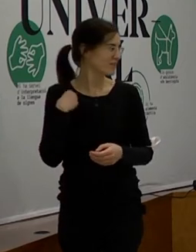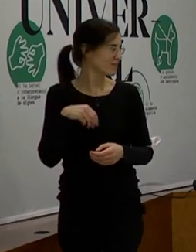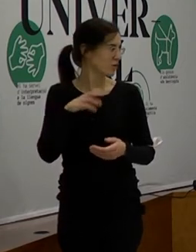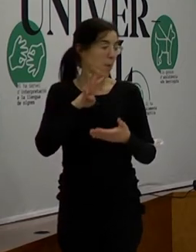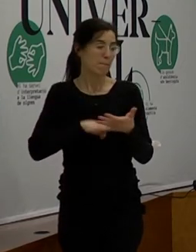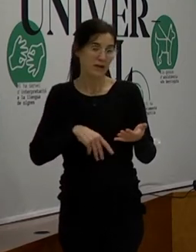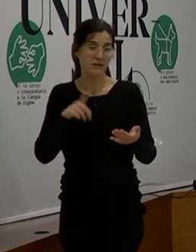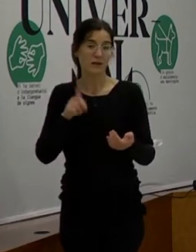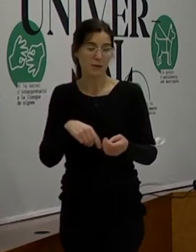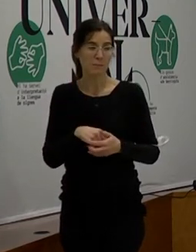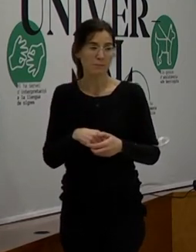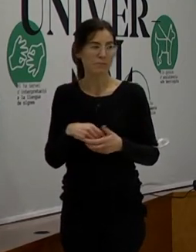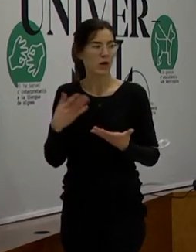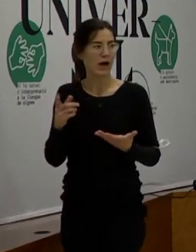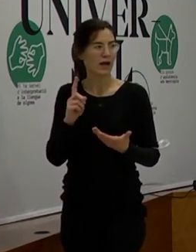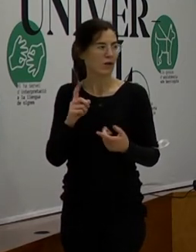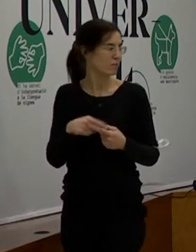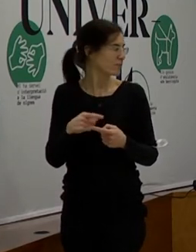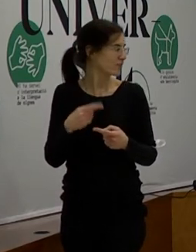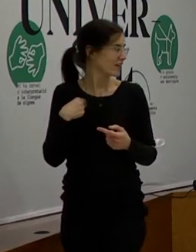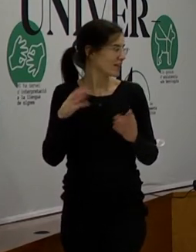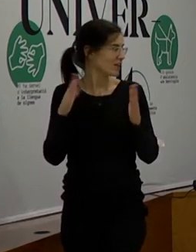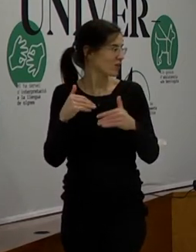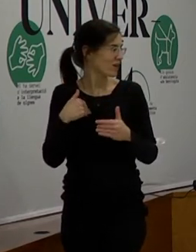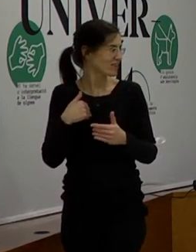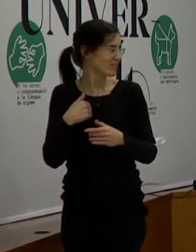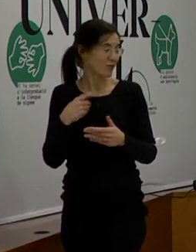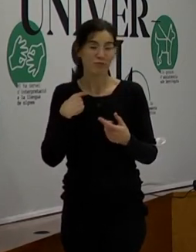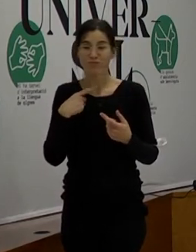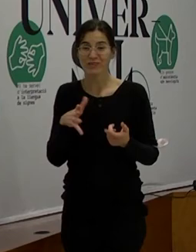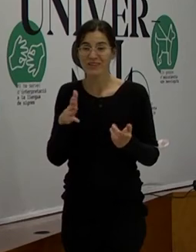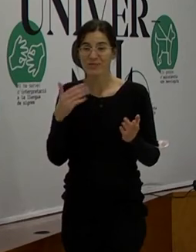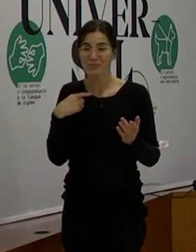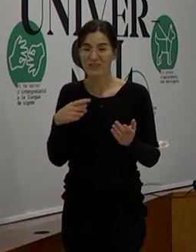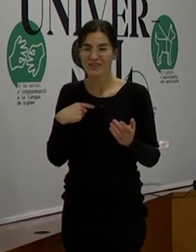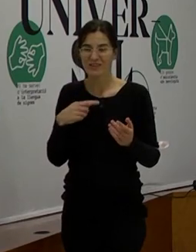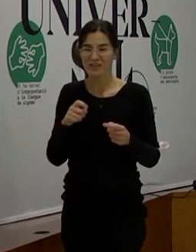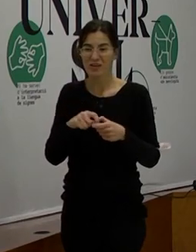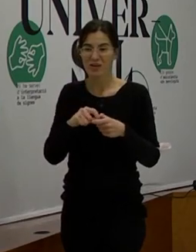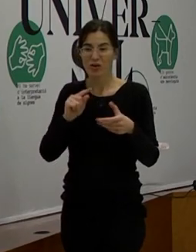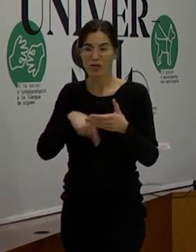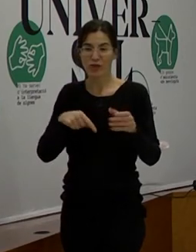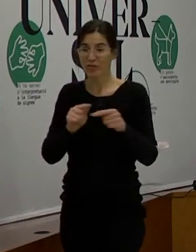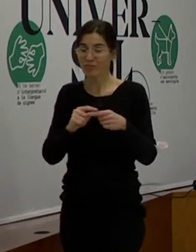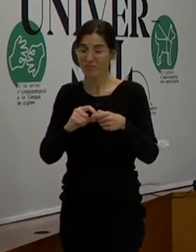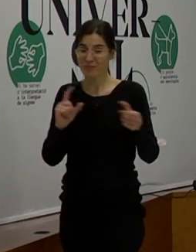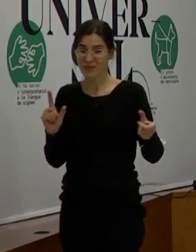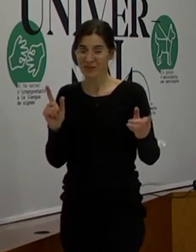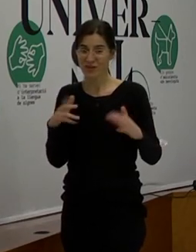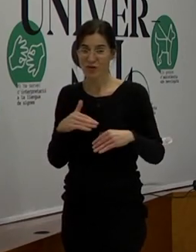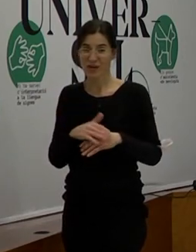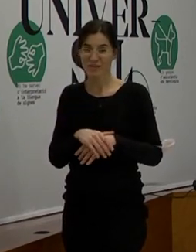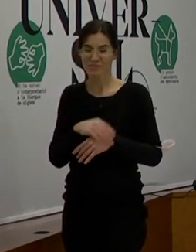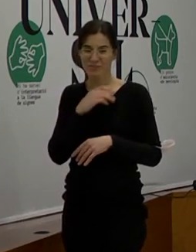Barça? Sí. Bueno, ara no, és que com no tienen... Pues, no s'han rescindit el contrato, claro. No hay, ¿vale?